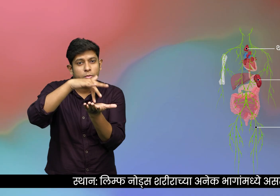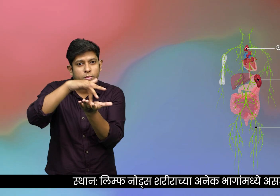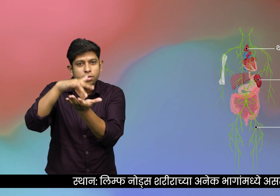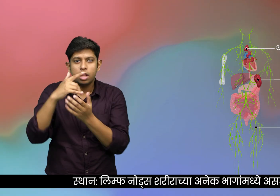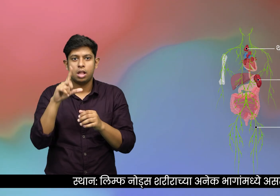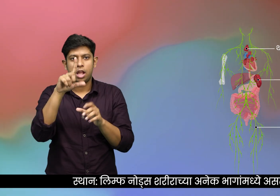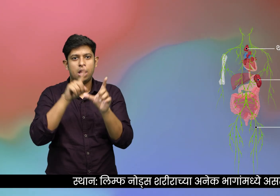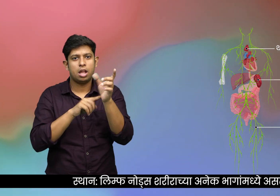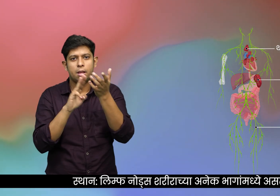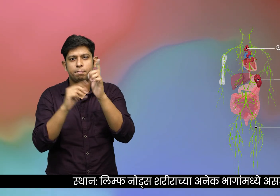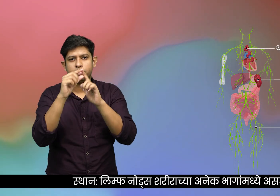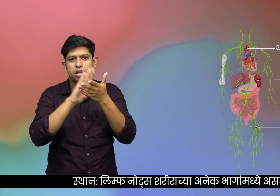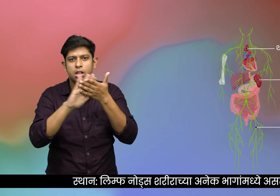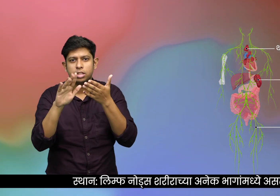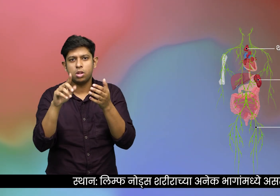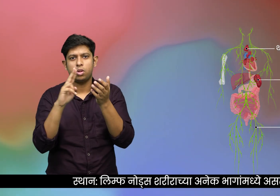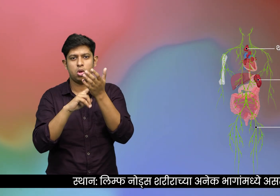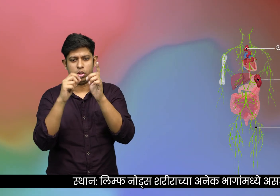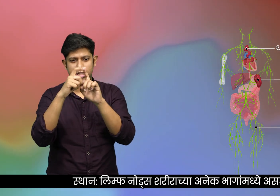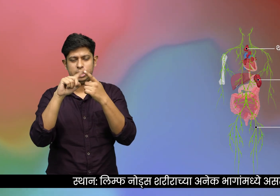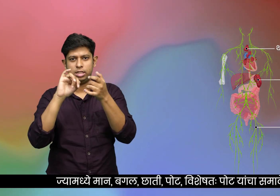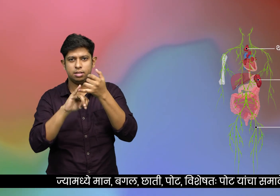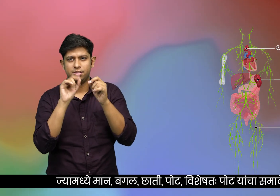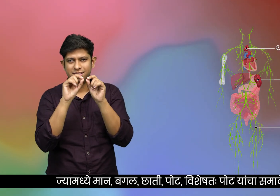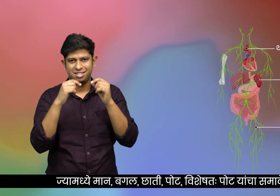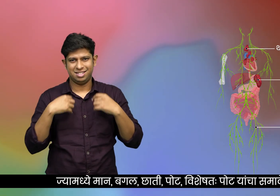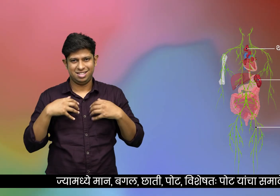स्थान लिम्फ नोड शरीराच्या अनेक भागांमध्ये असतात, ज्यामध्ये